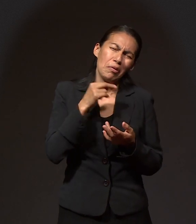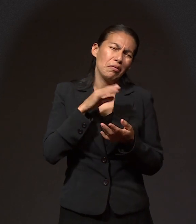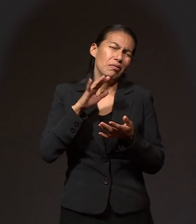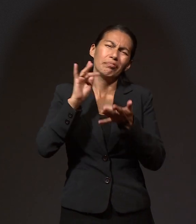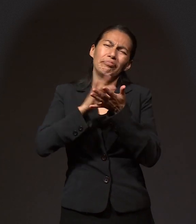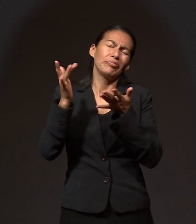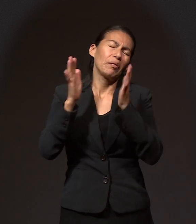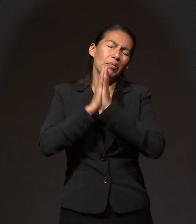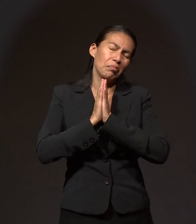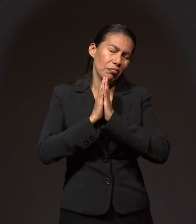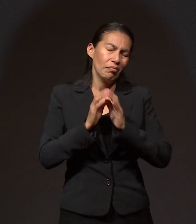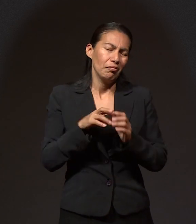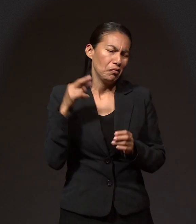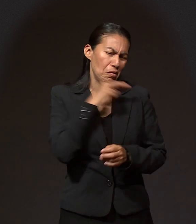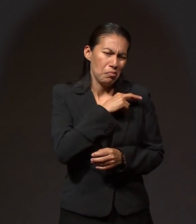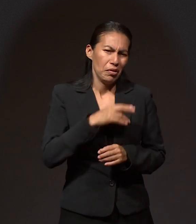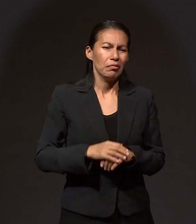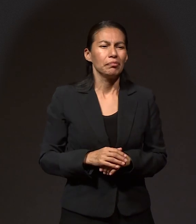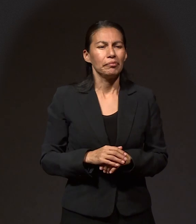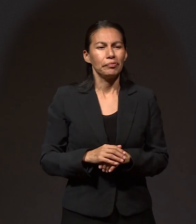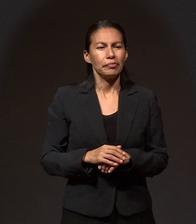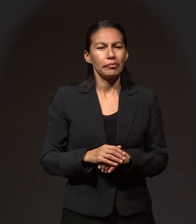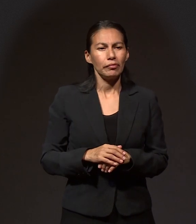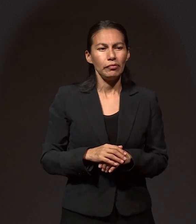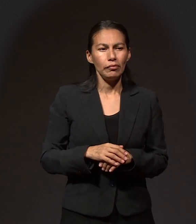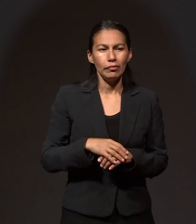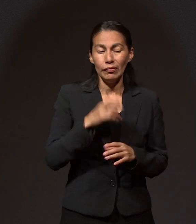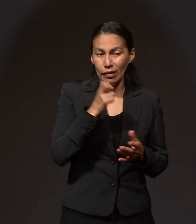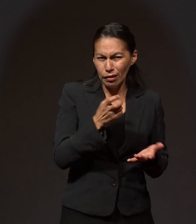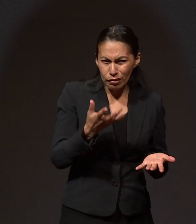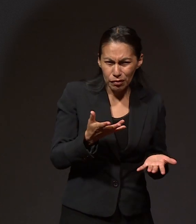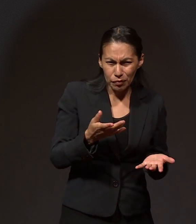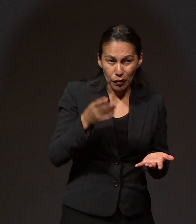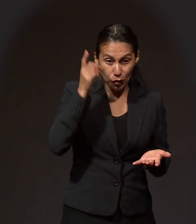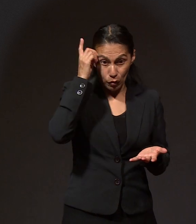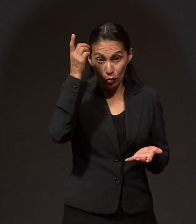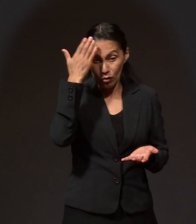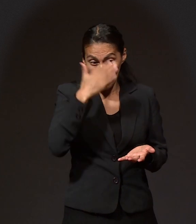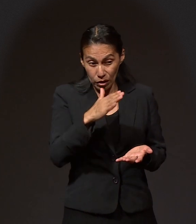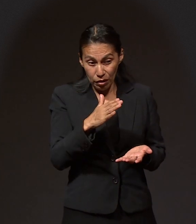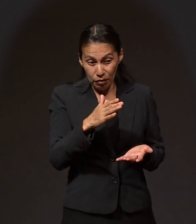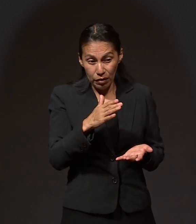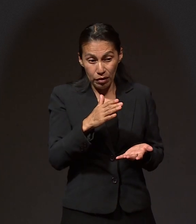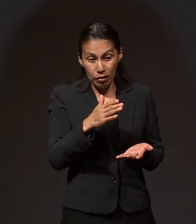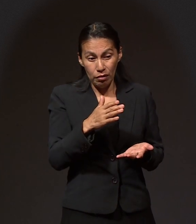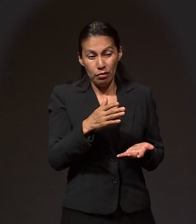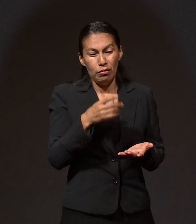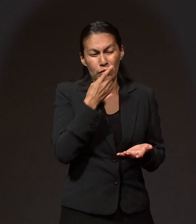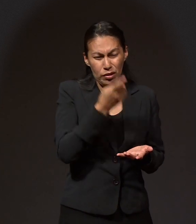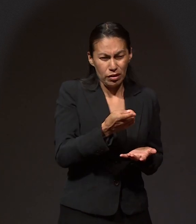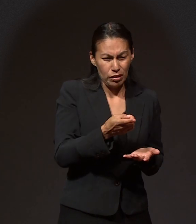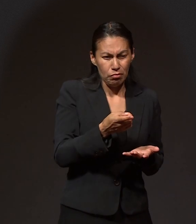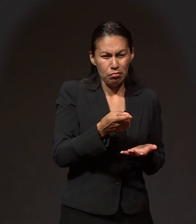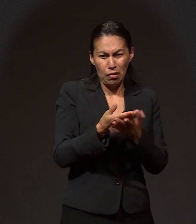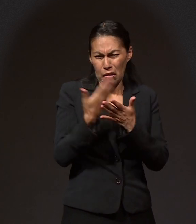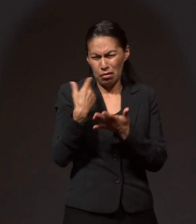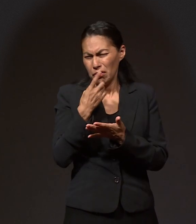Dios hable porque como usted dijo al principio Dios ya sabe lo que le vas a decir